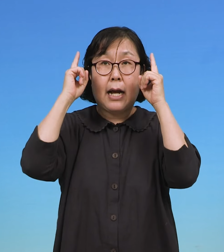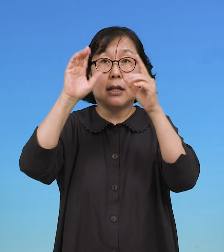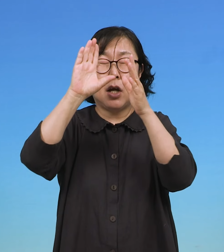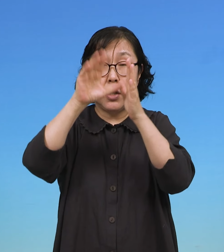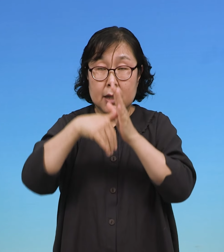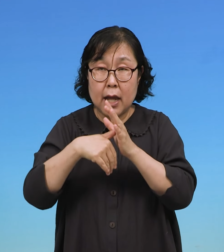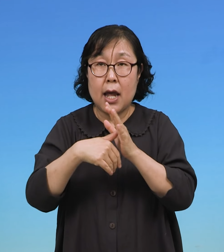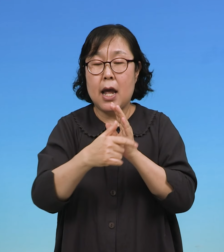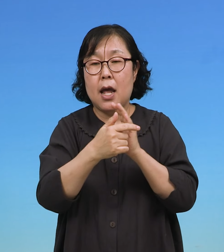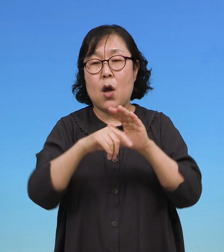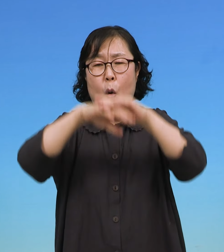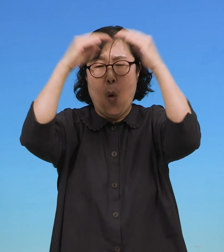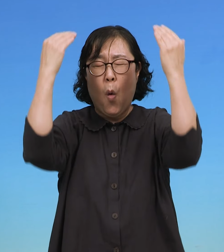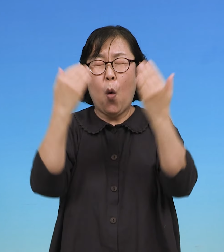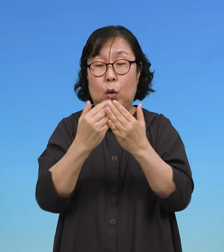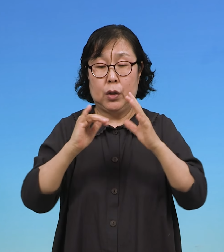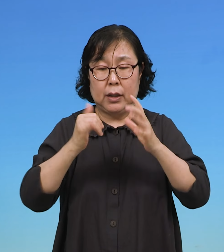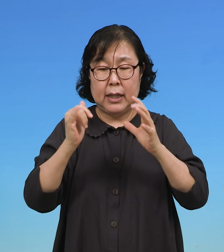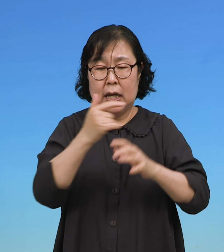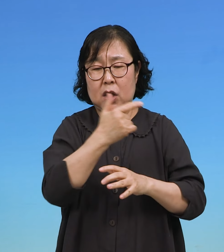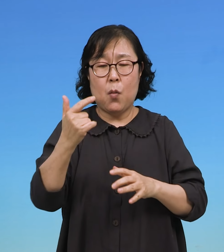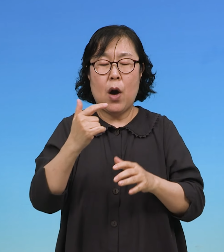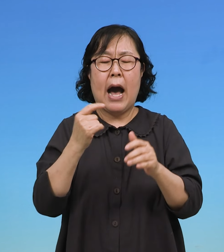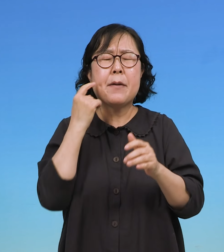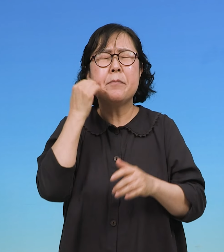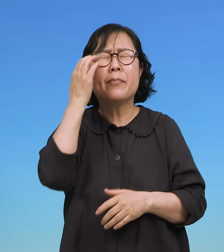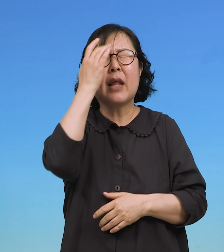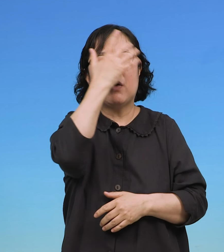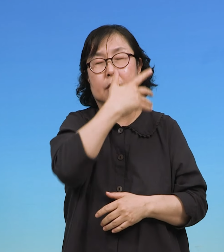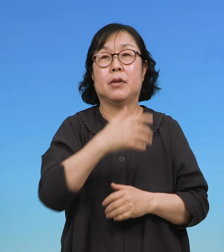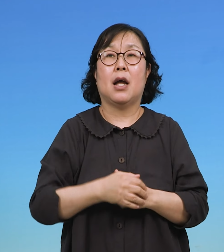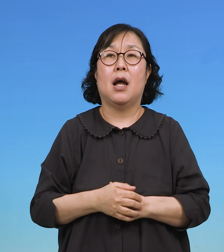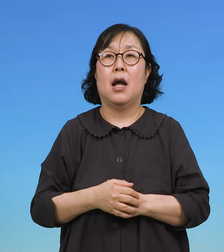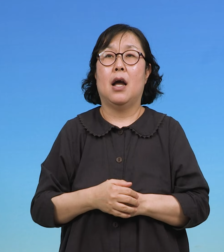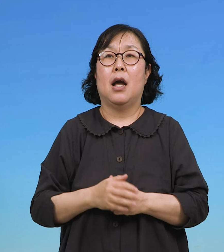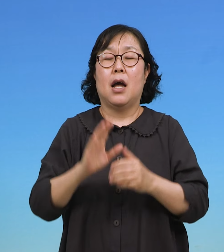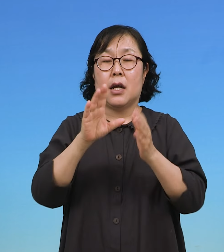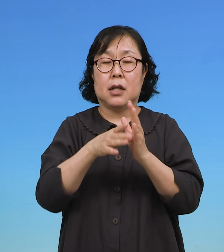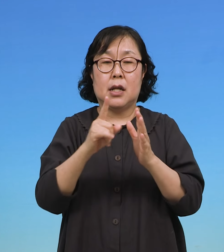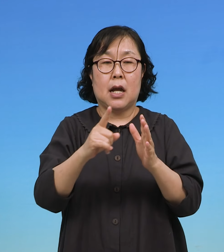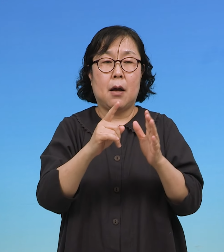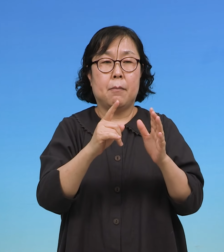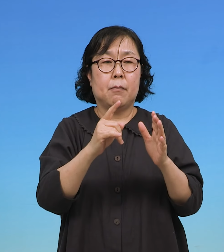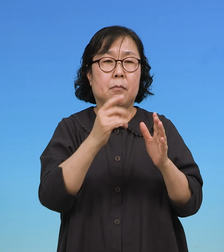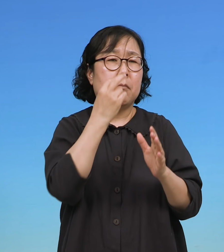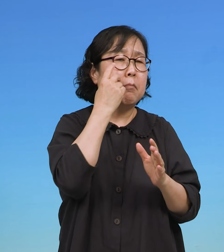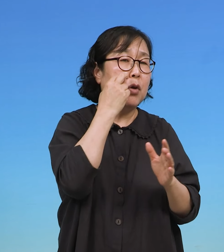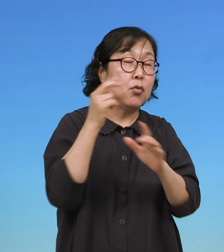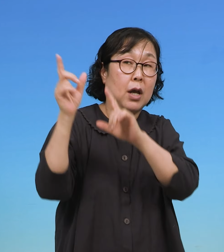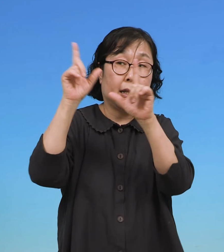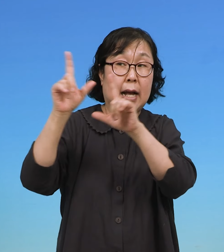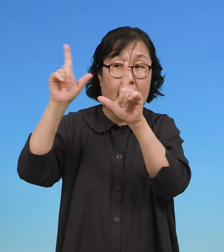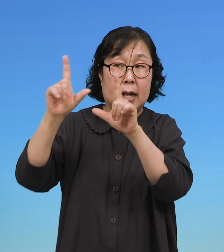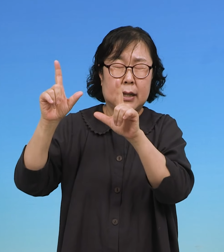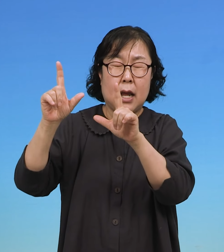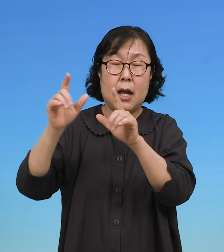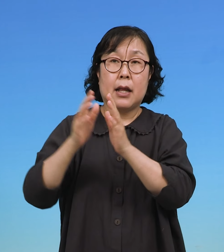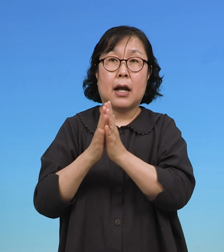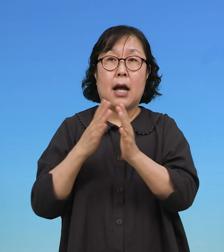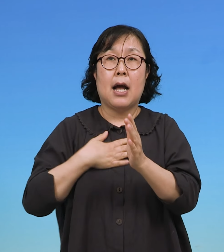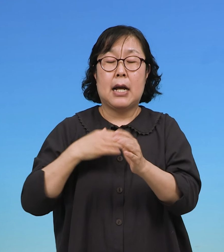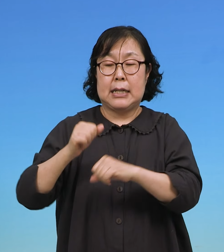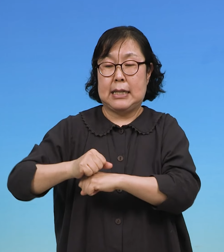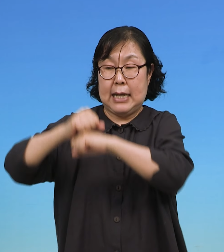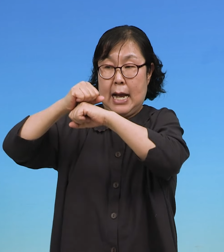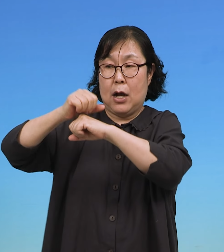참 이민 보따리 2개 들고 기거할 데가 없어가지고 온 가족이 다 미국 사시니까요,